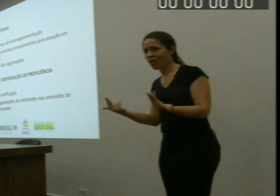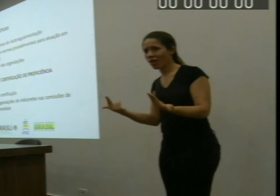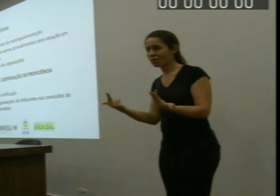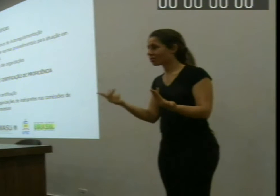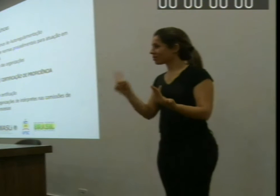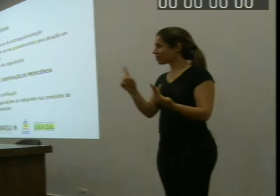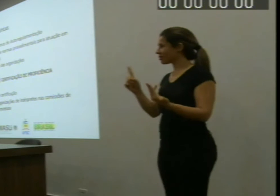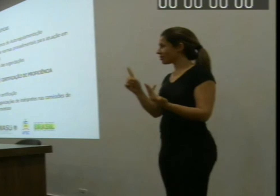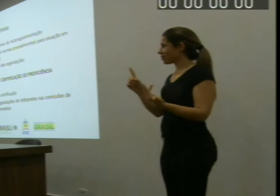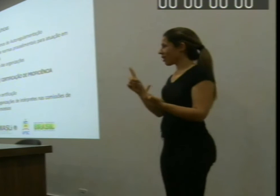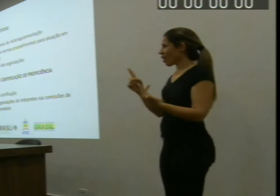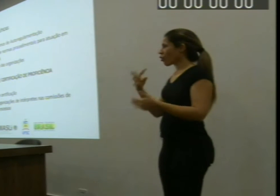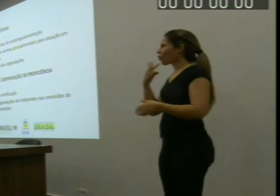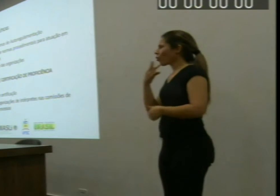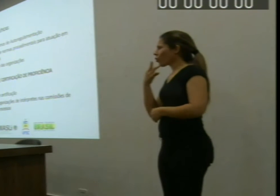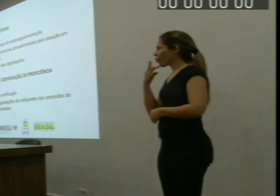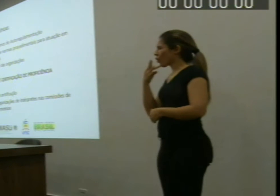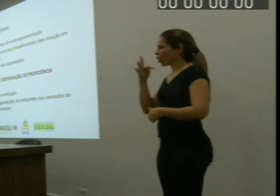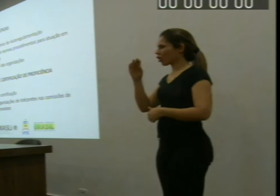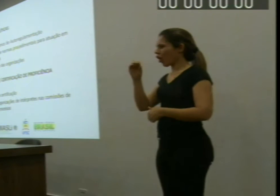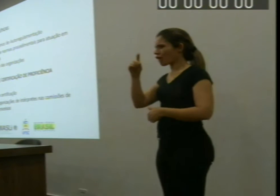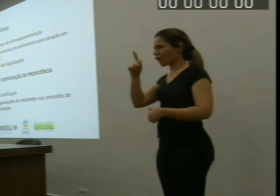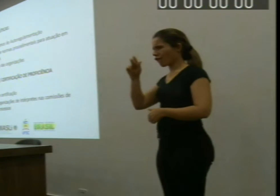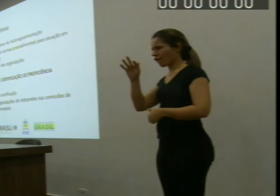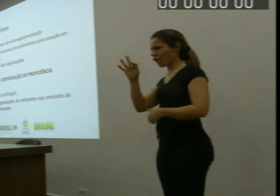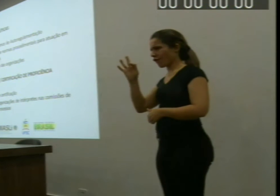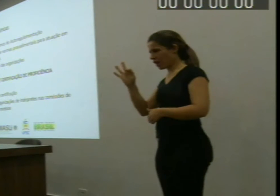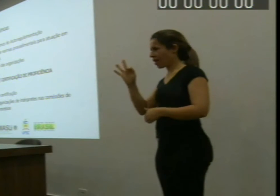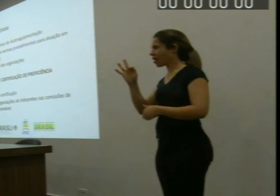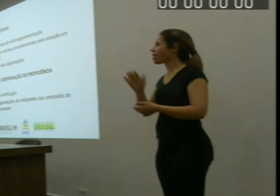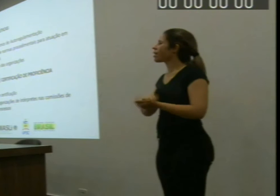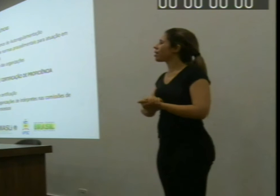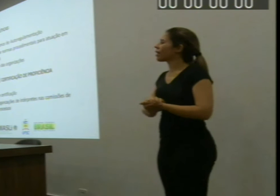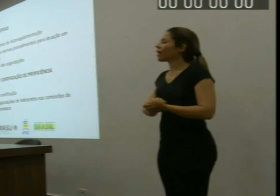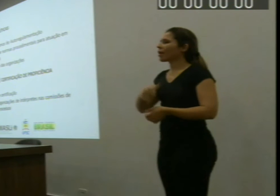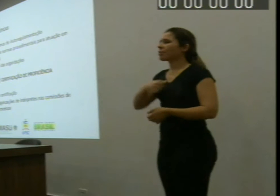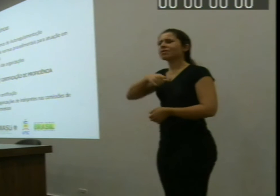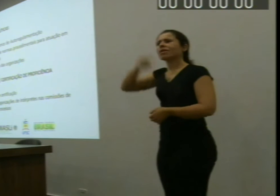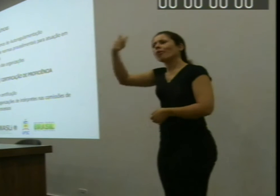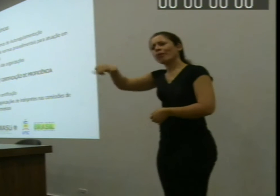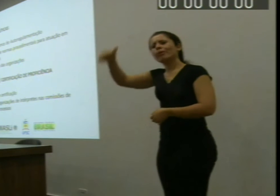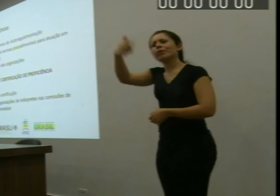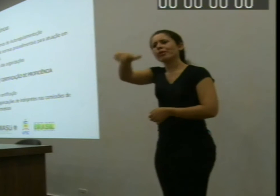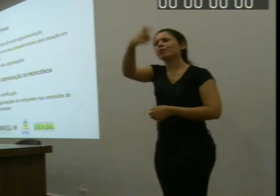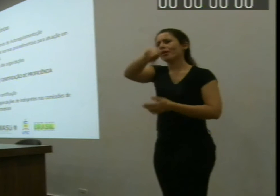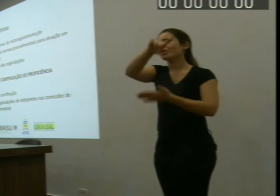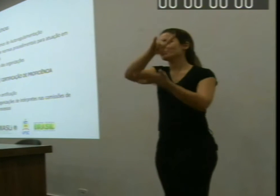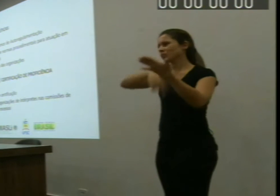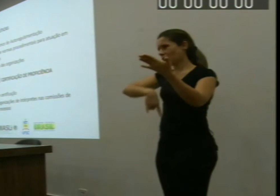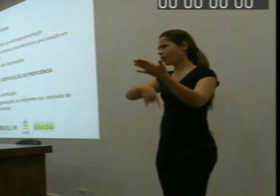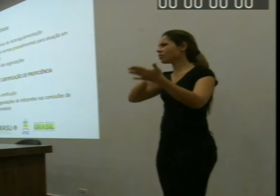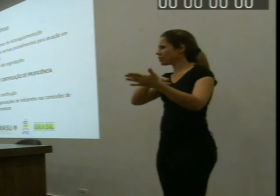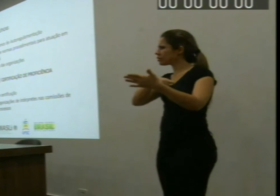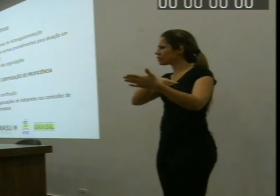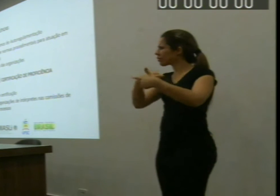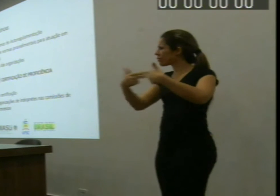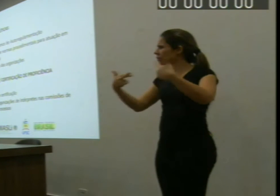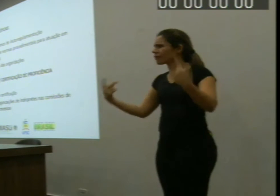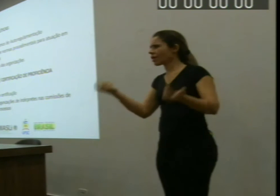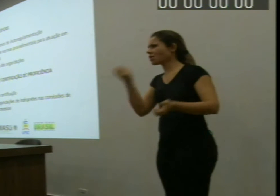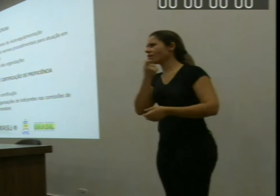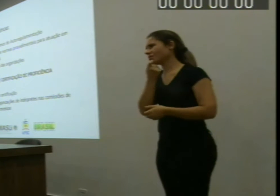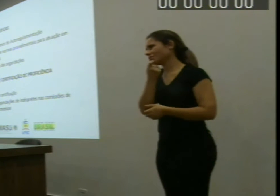to né mas tem o Cambridge tem a prova Oxford e tem algumas outras aí se eu não me engano tem mais acho que mais